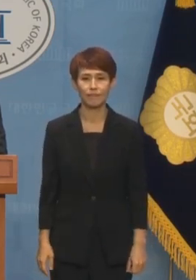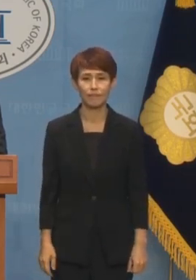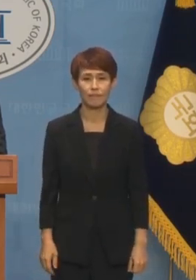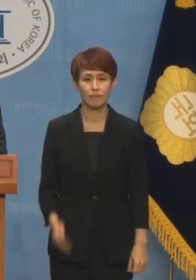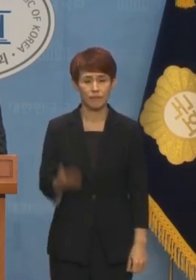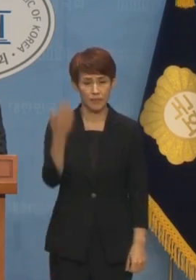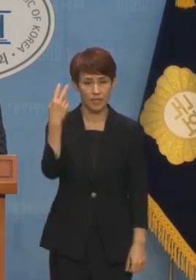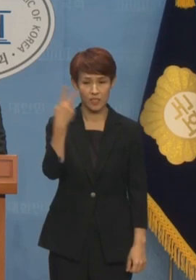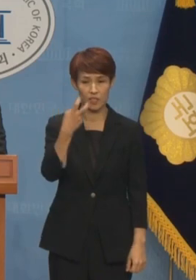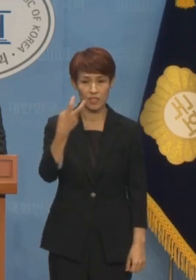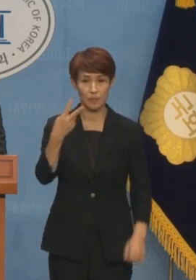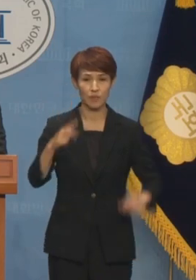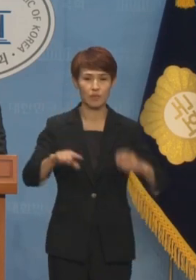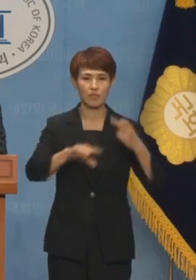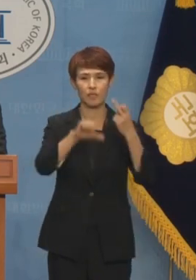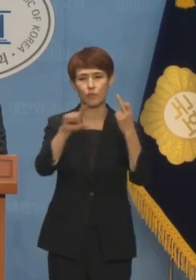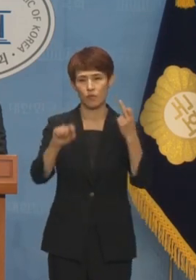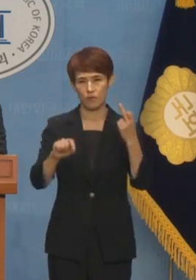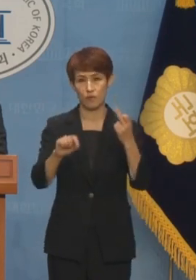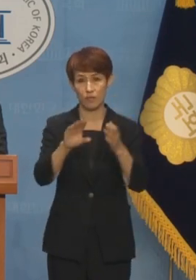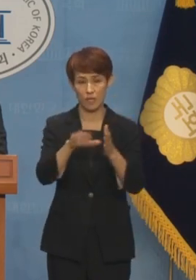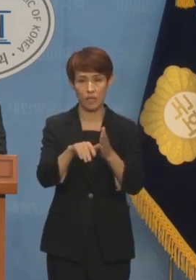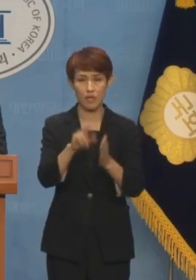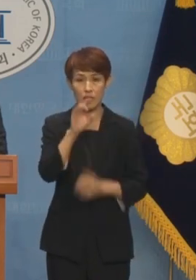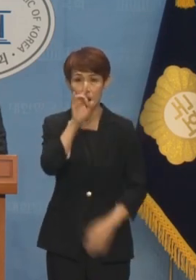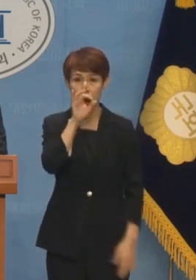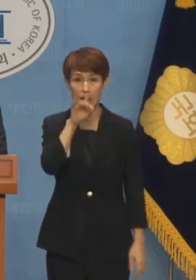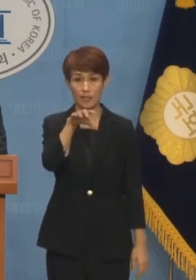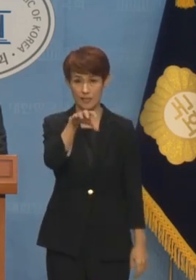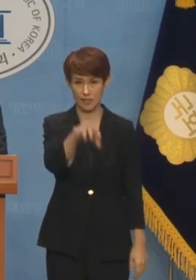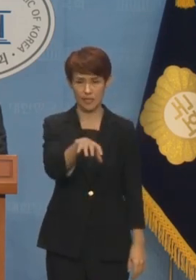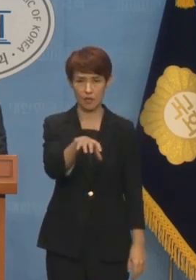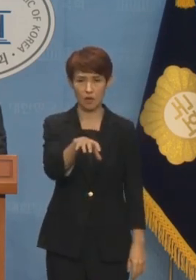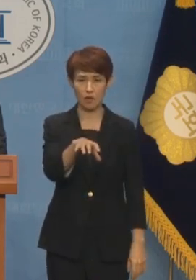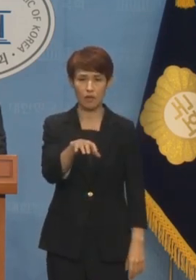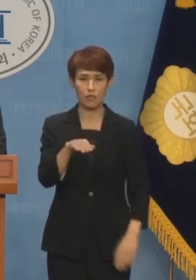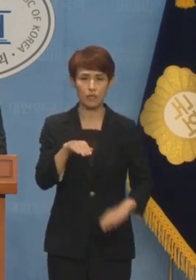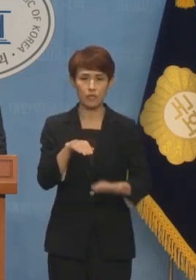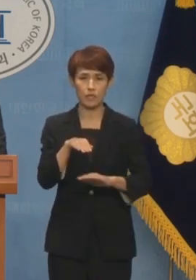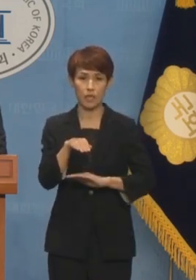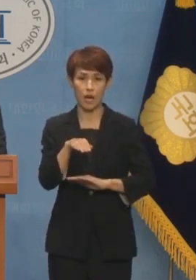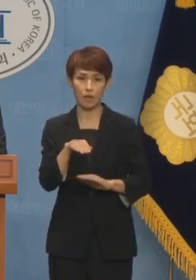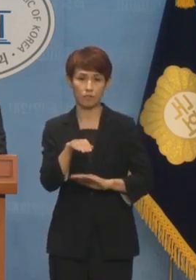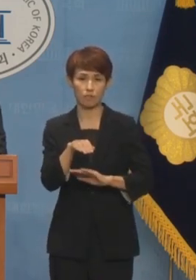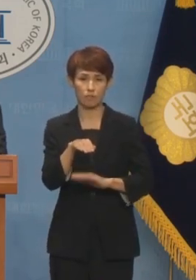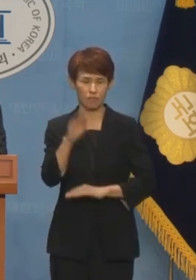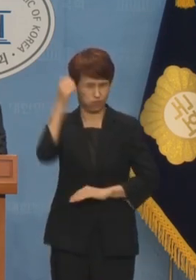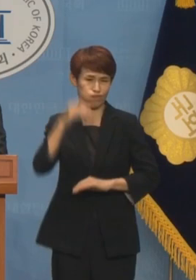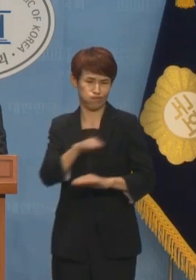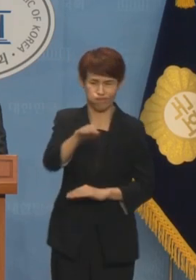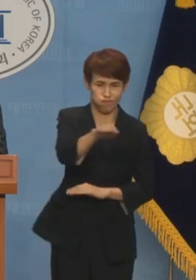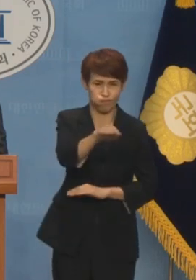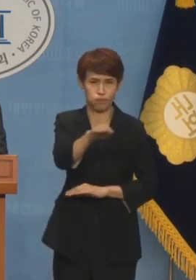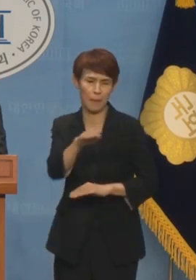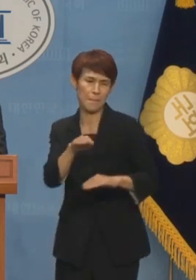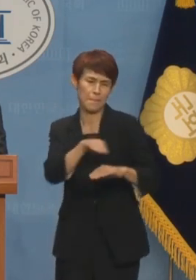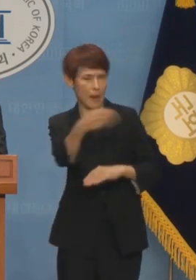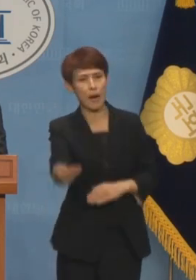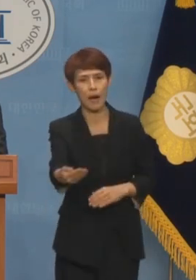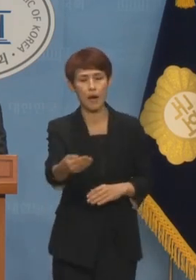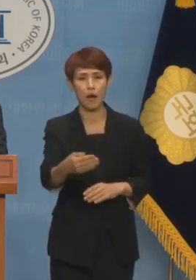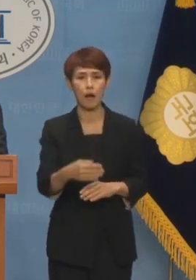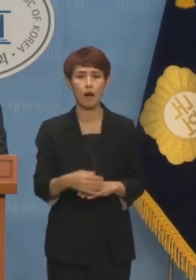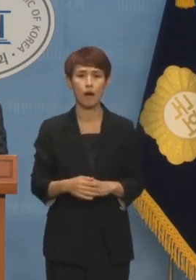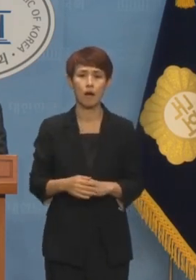지난 2022년 12월 강원도 강릉에서 급발진 의심사고가 발생했습니다.